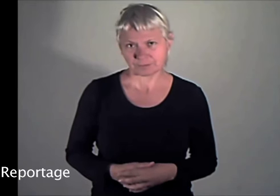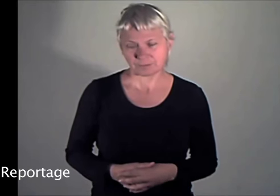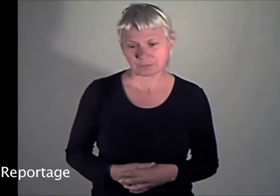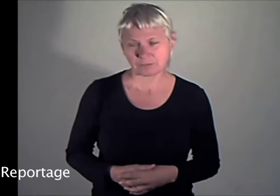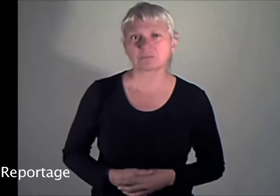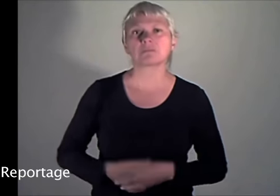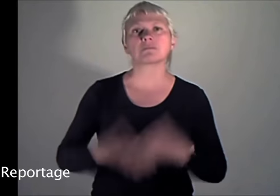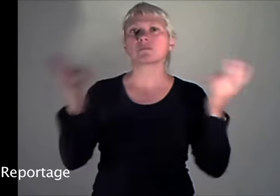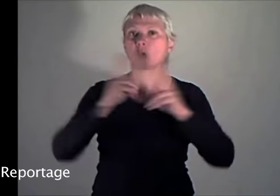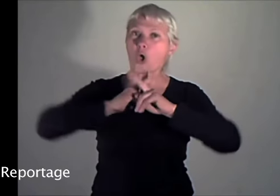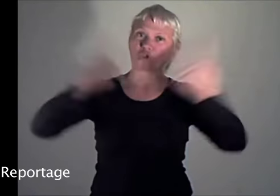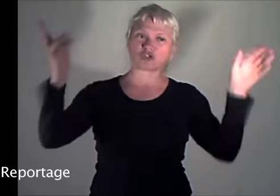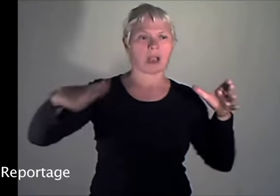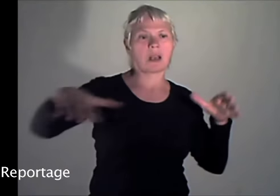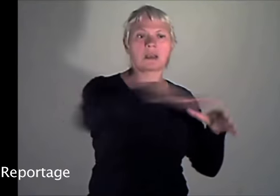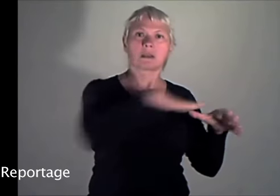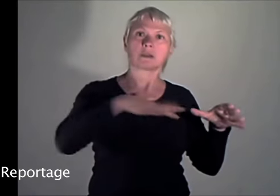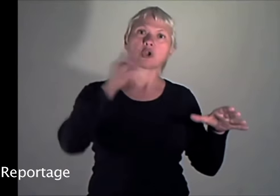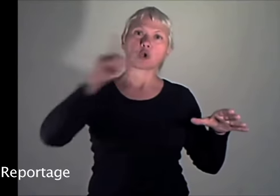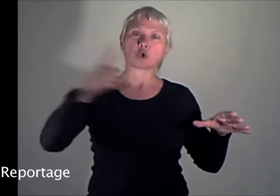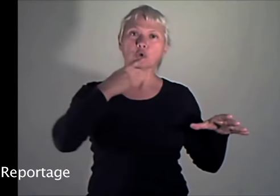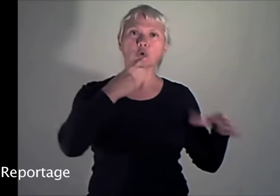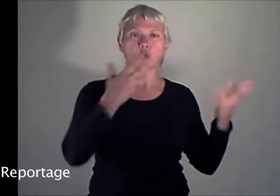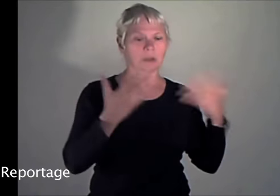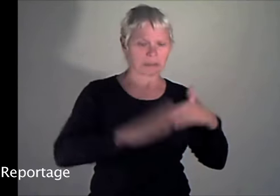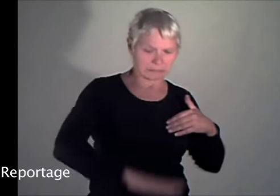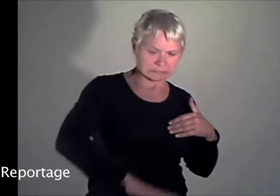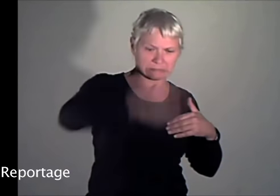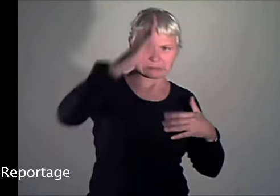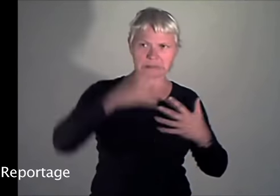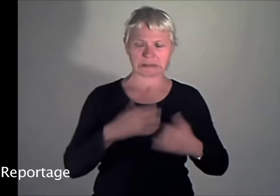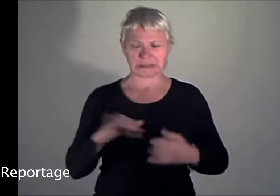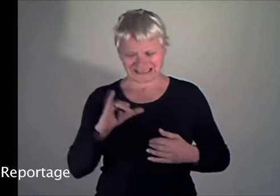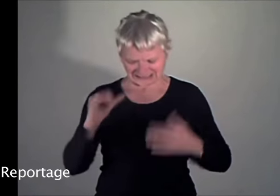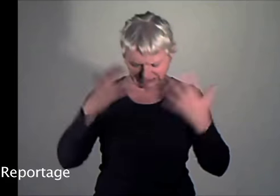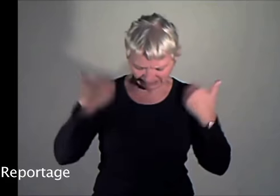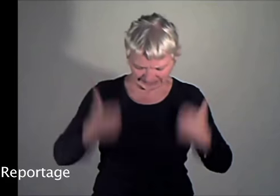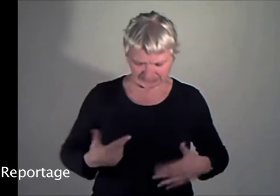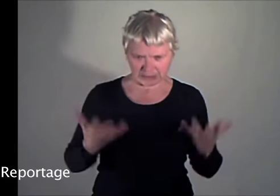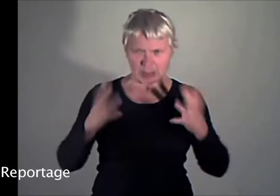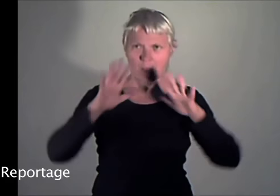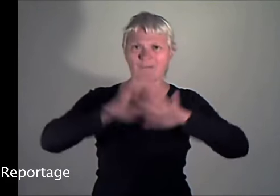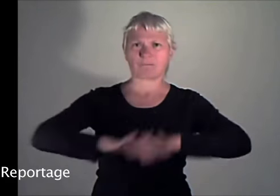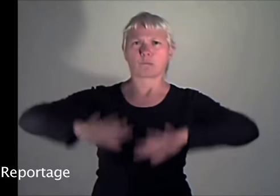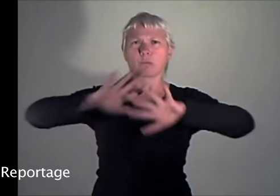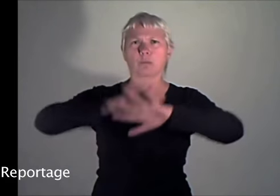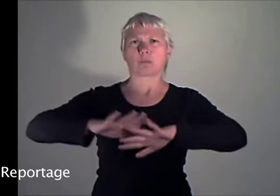fait. Parce que on ne se voyait pas ailleurs qu'en nous-mêmes en fait, on était effacés en quelque sorte en